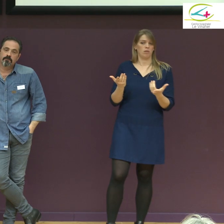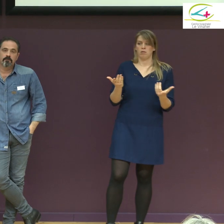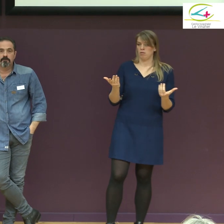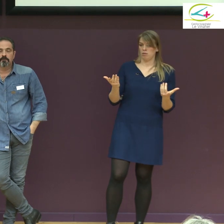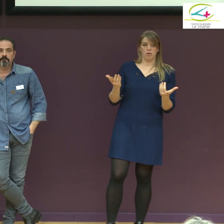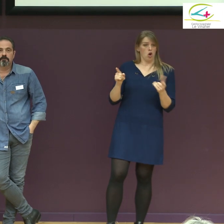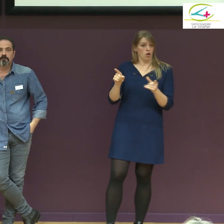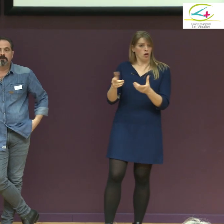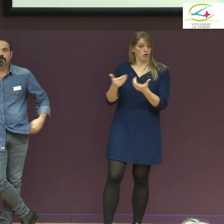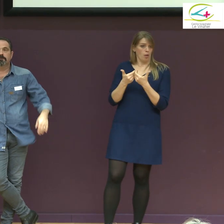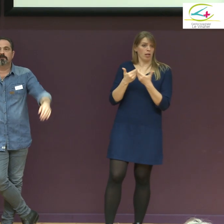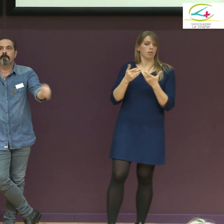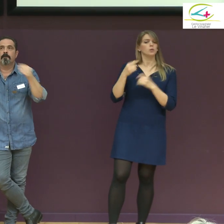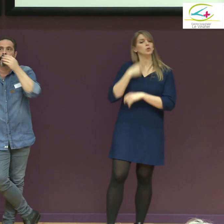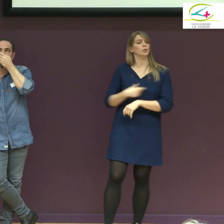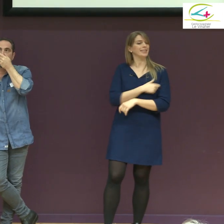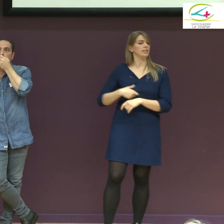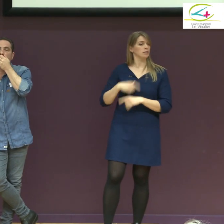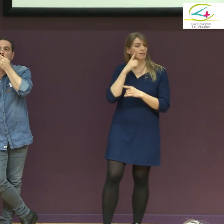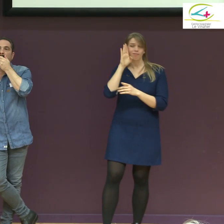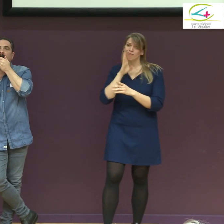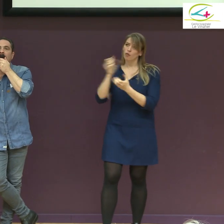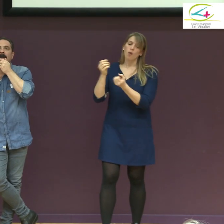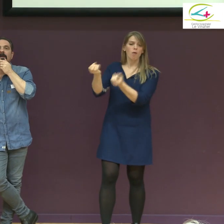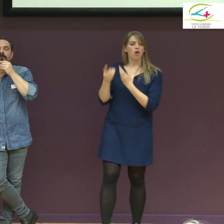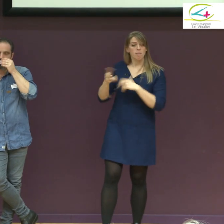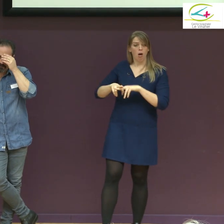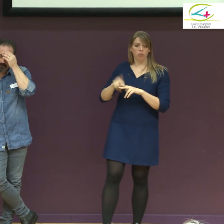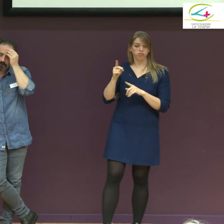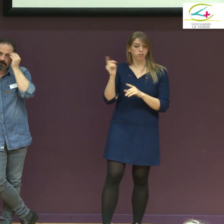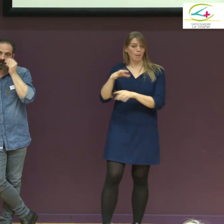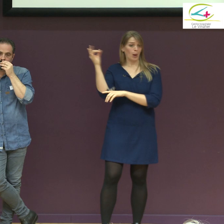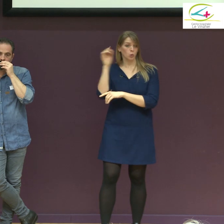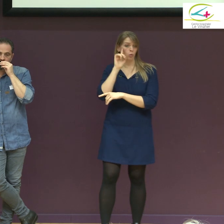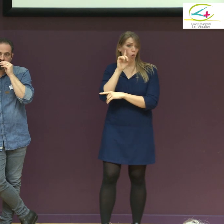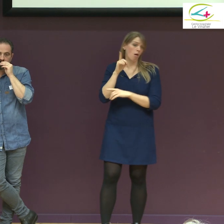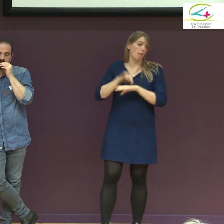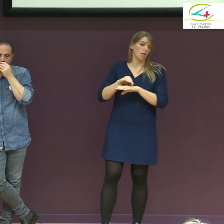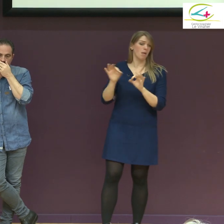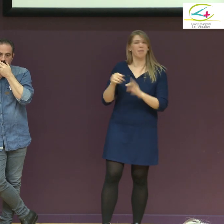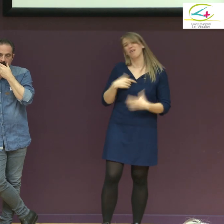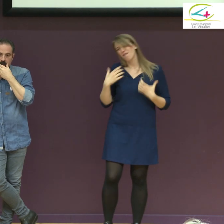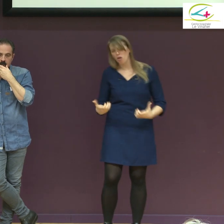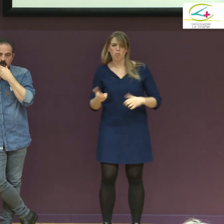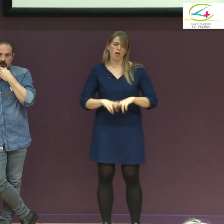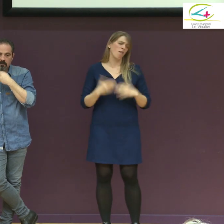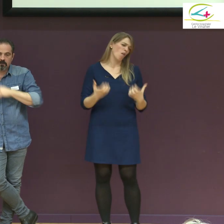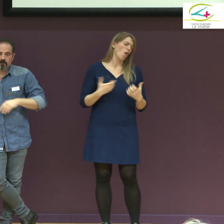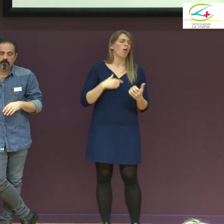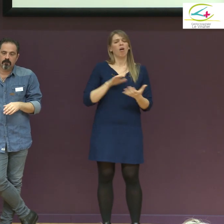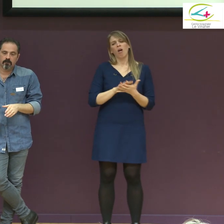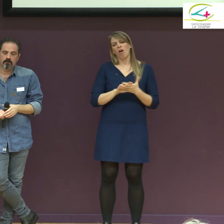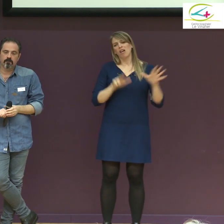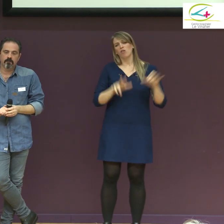truc. Il avait fait une demande d'euthanasie en Suisse, il n'avait pas été retenu parce qu'il n'avait pas de maladie sous-jacente et il voulait absolument mourir en disant passer 85